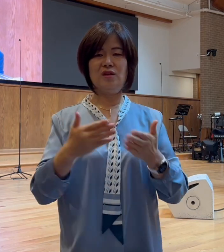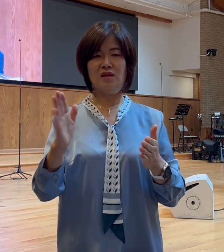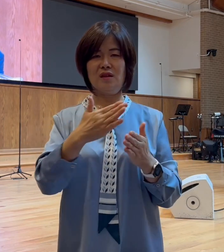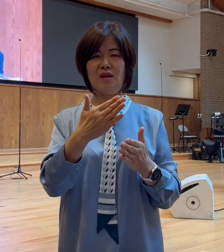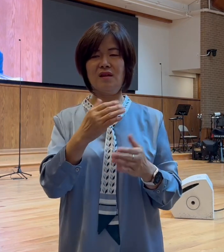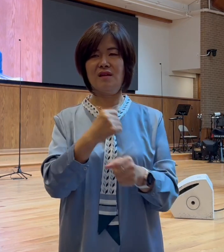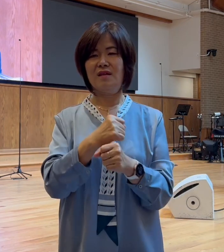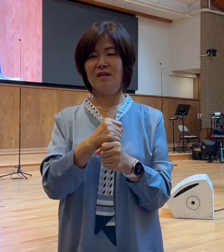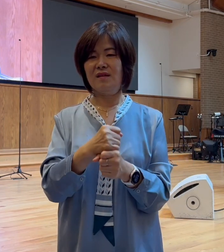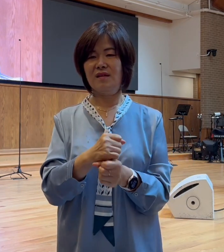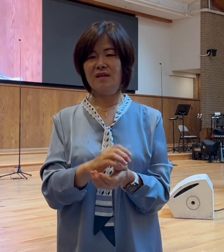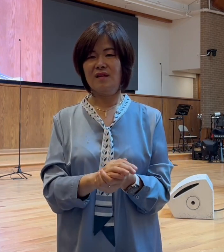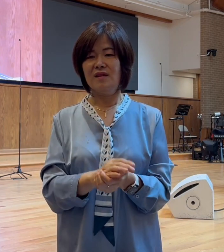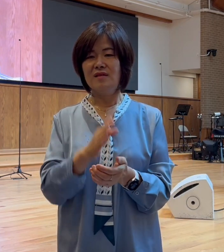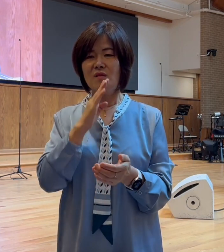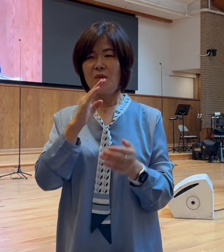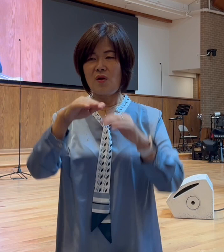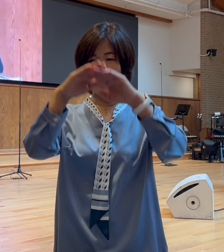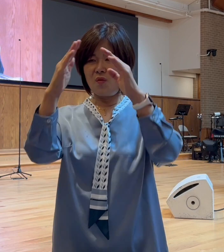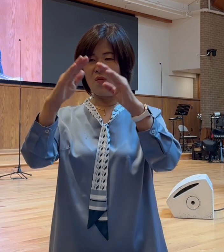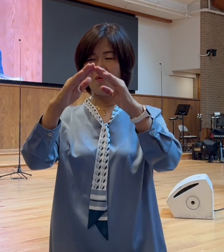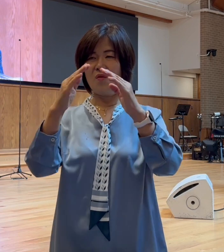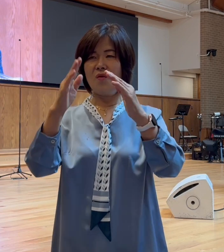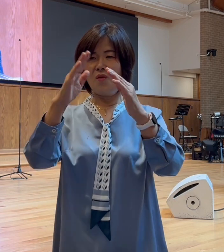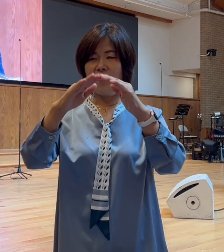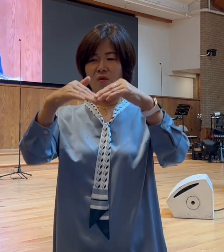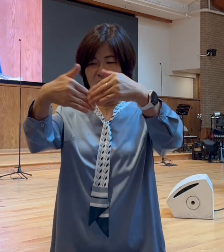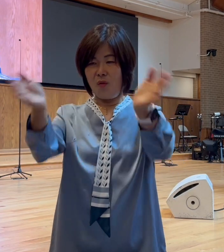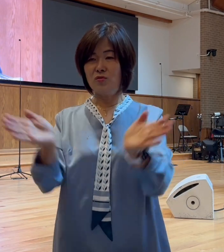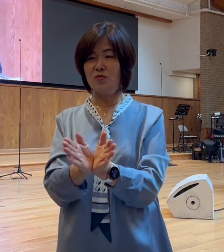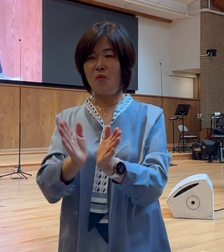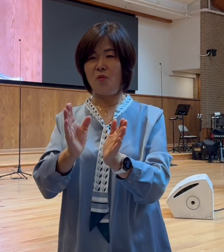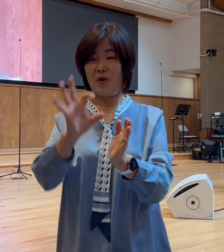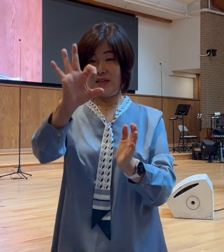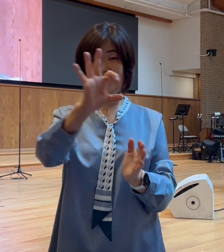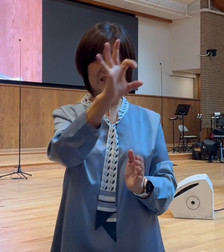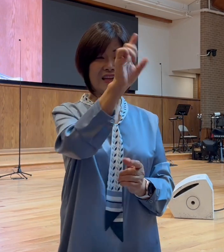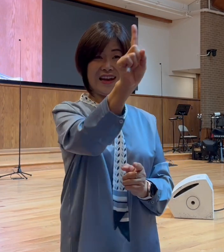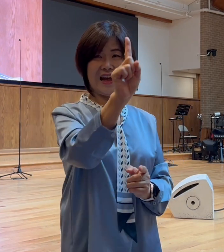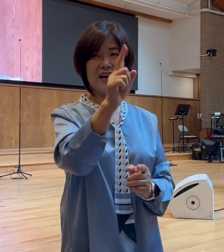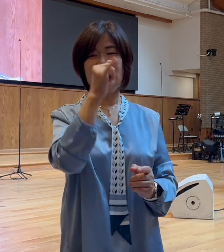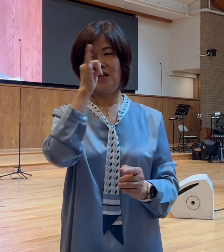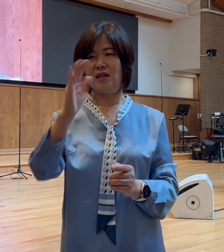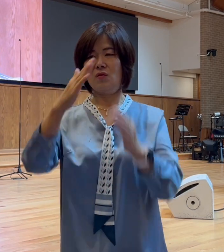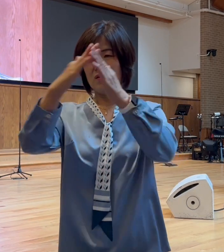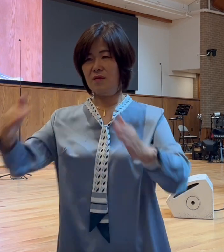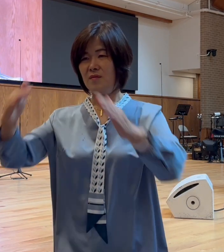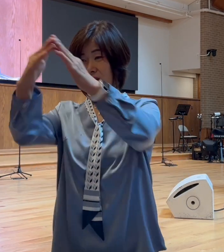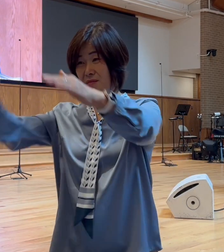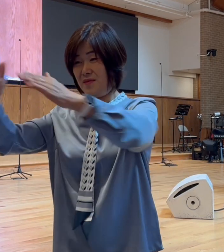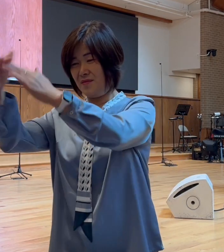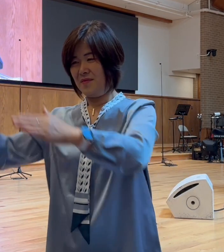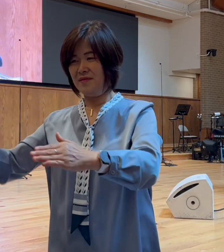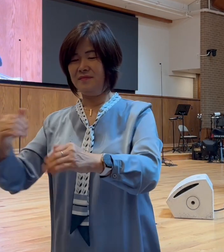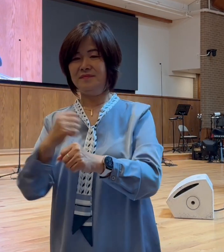들판에 공동 화장실 곳곳에 있고 그냥 천막이